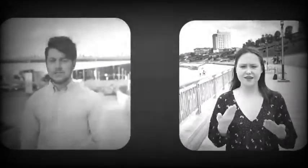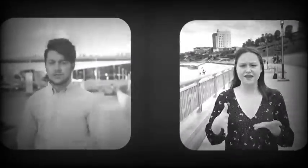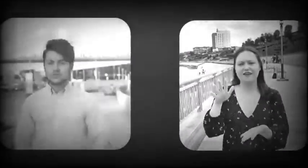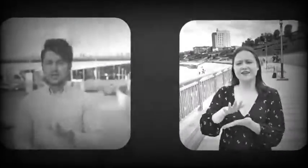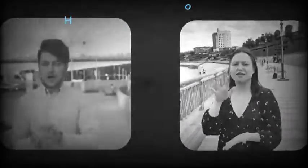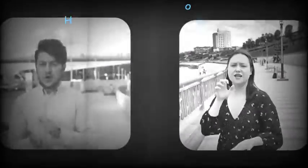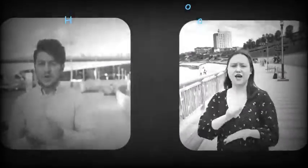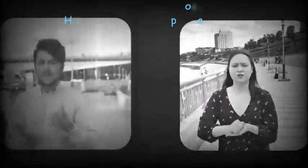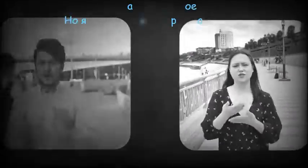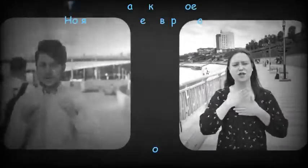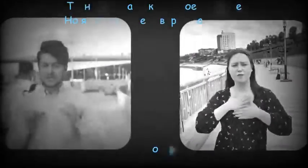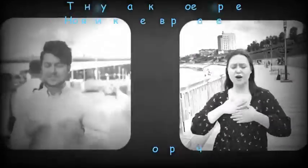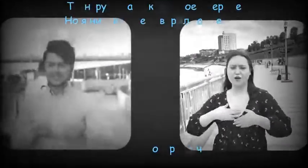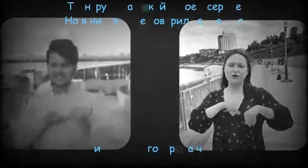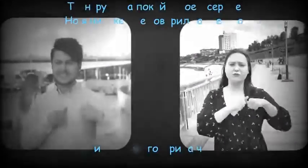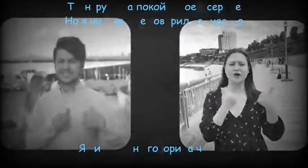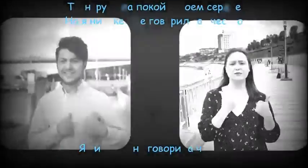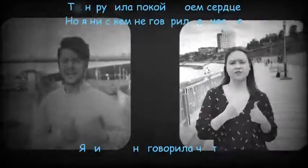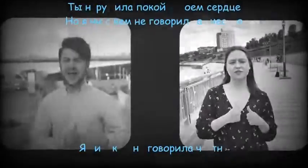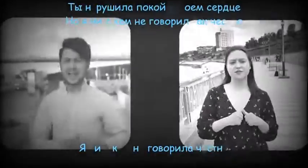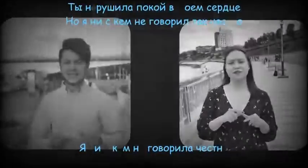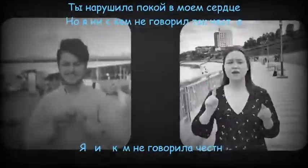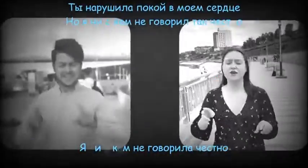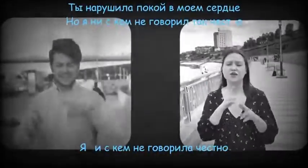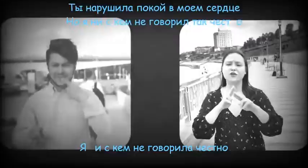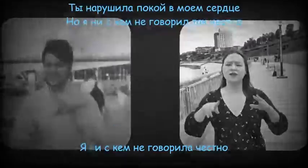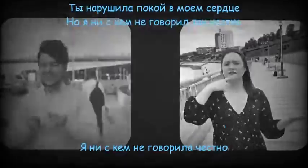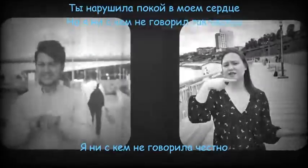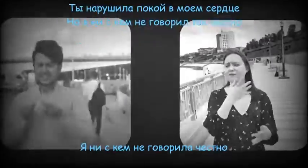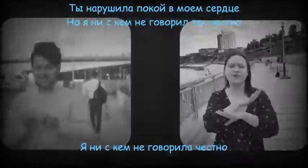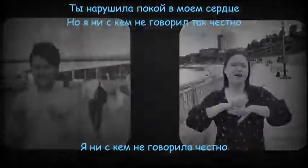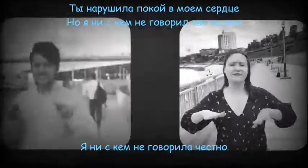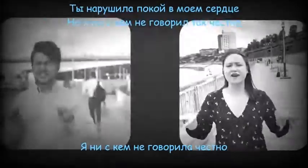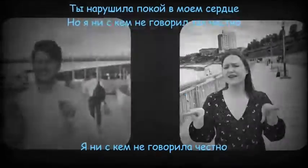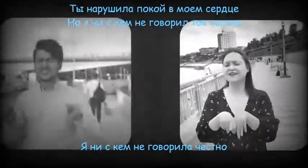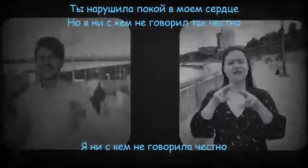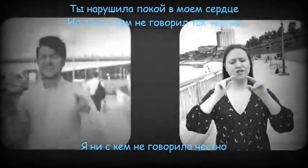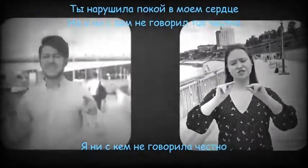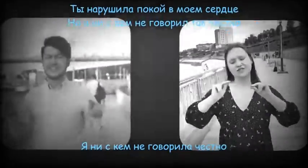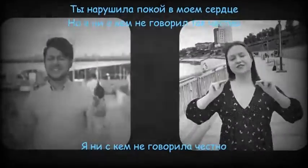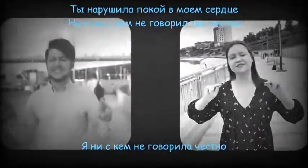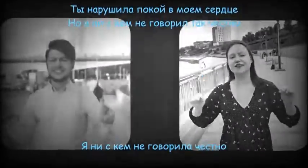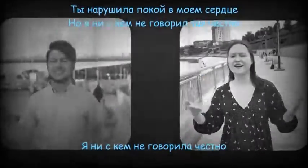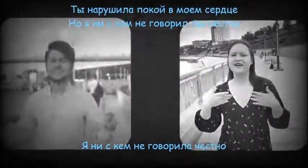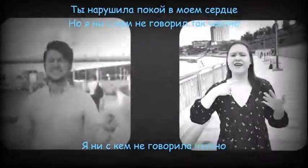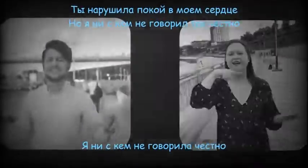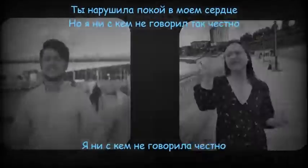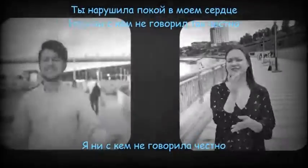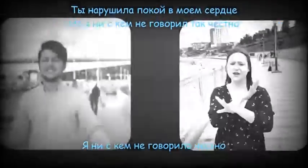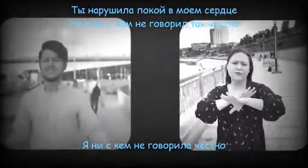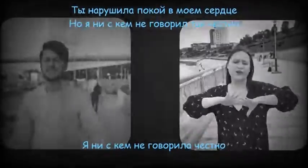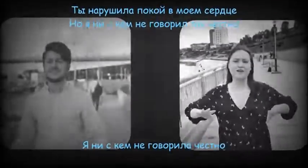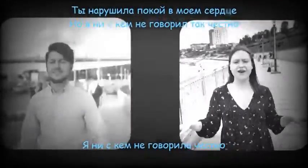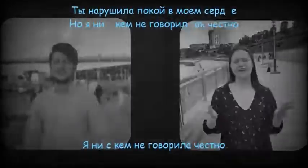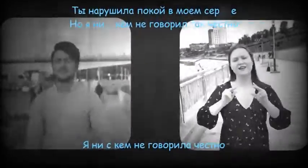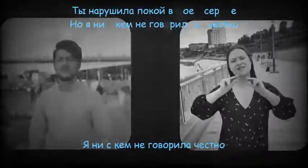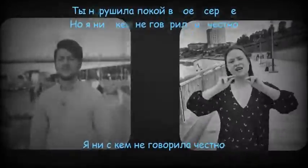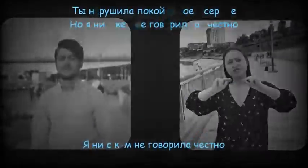Ты нарушила покой в моем сердце, но я ни с кем не говорил так честно. Я ни с кем не